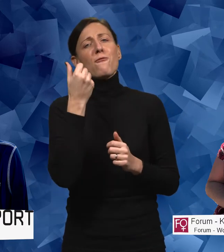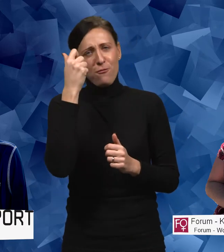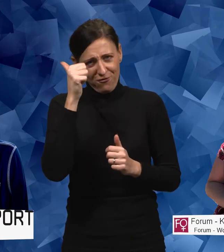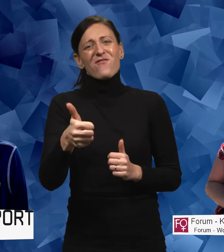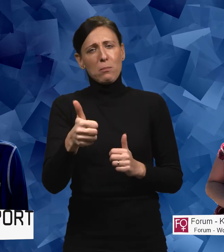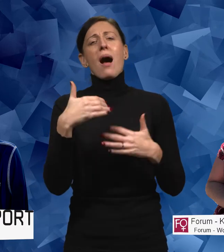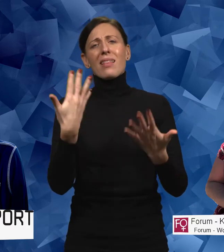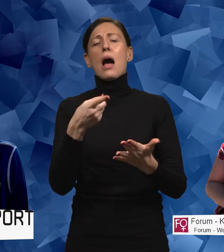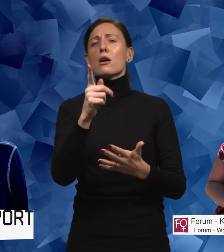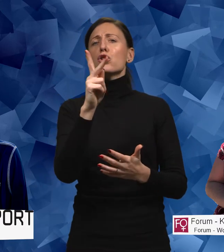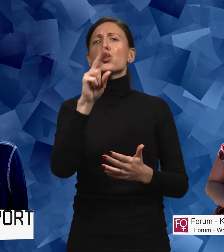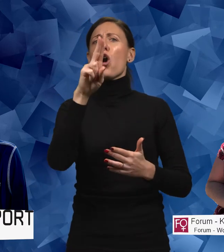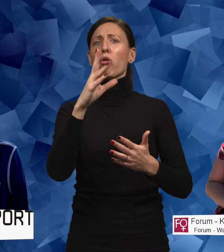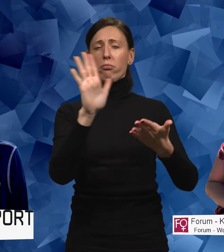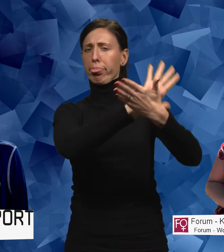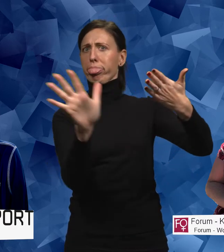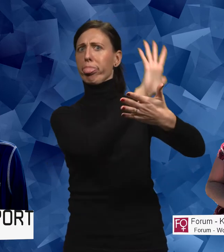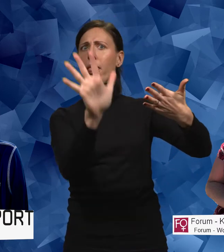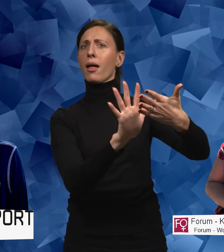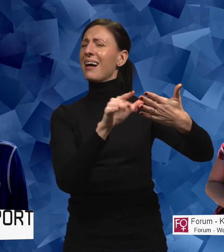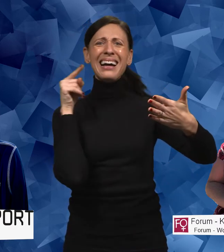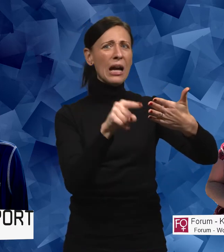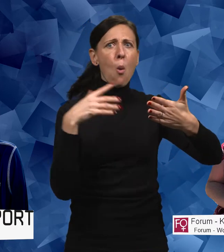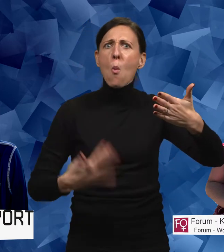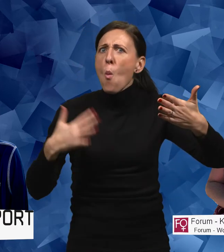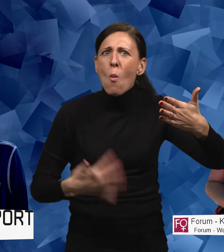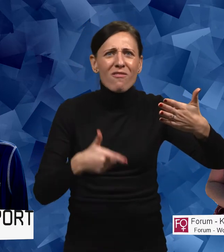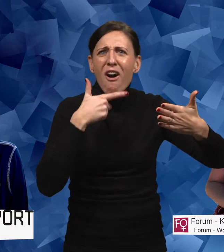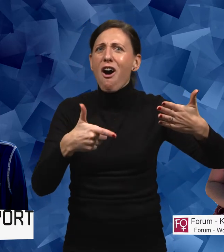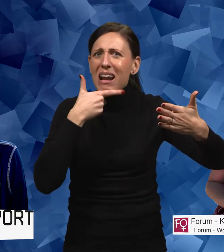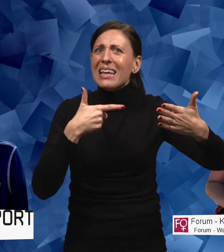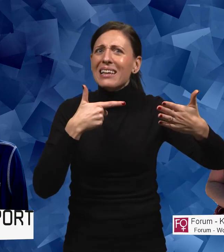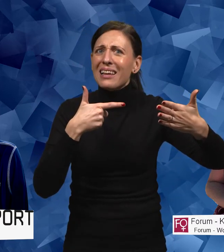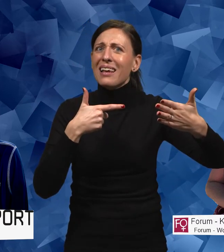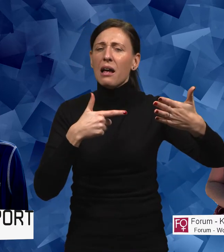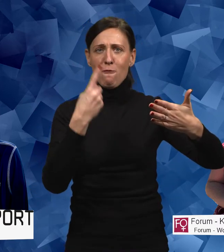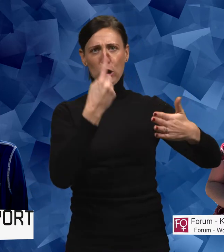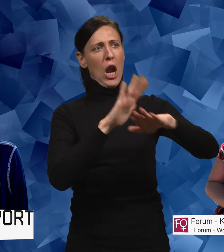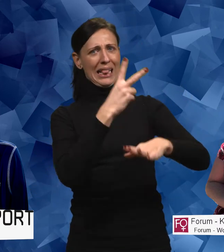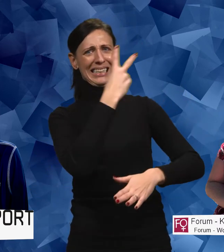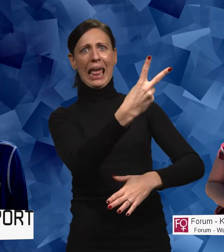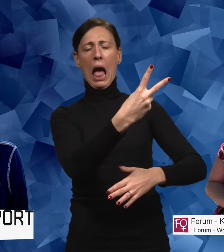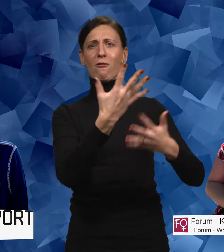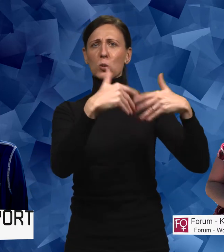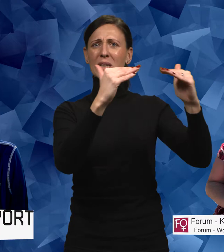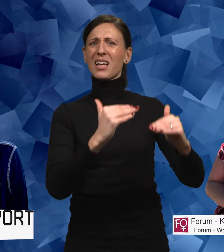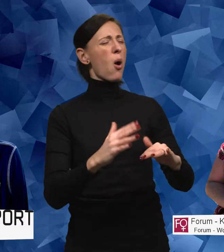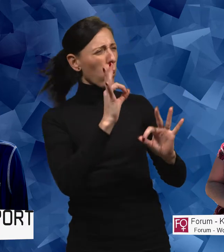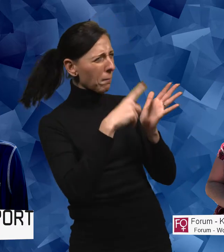också att den här könlösheten, den är ju farlig skulle jag vilja säga. På vilket sätt då? När vi inte